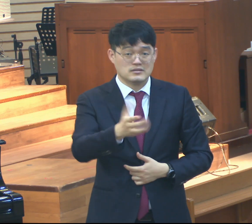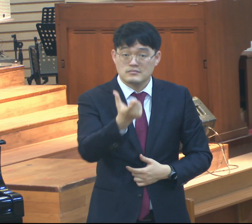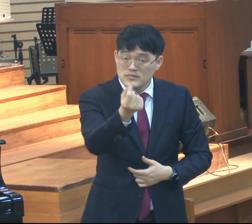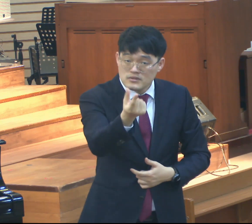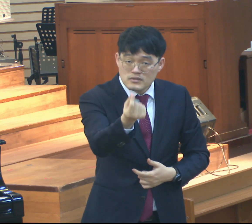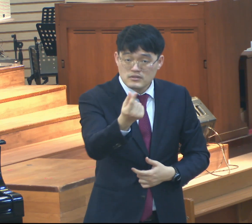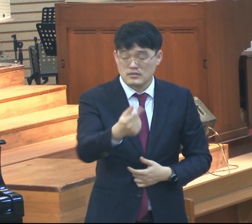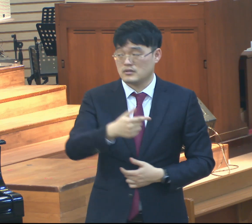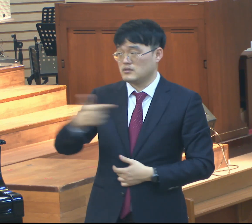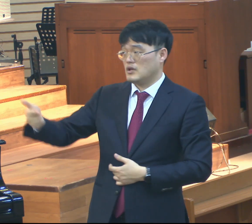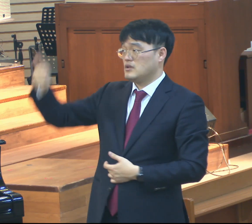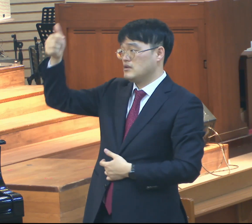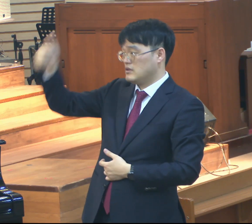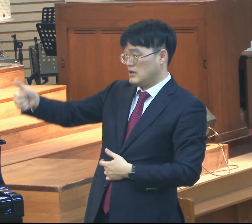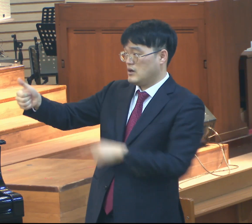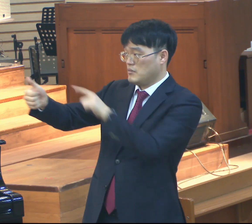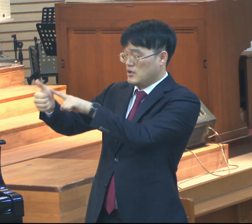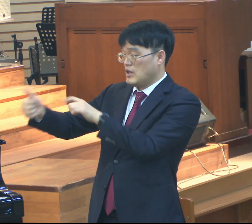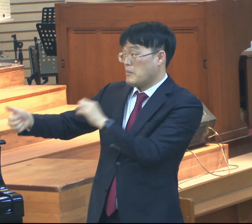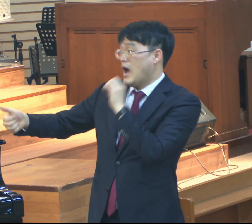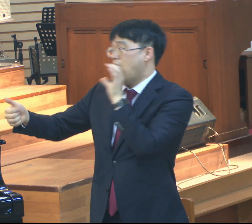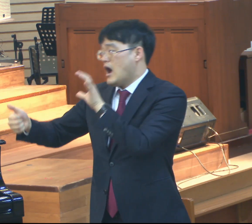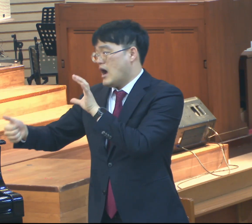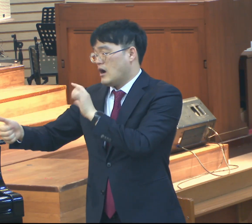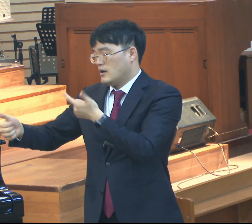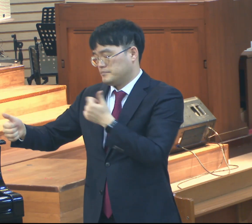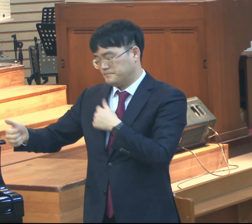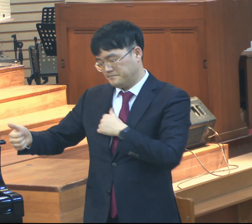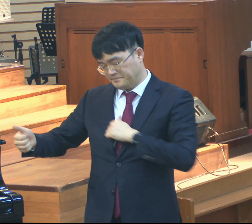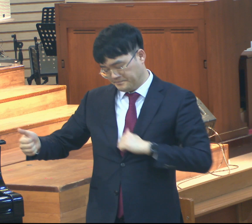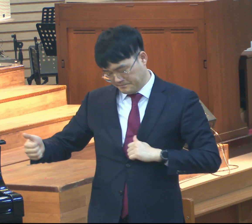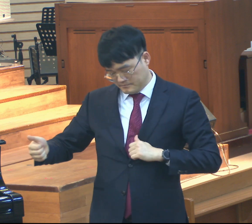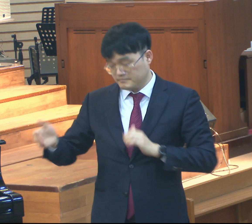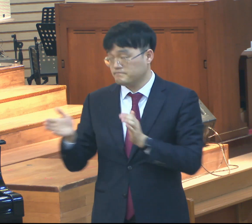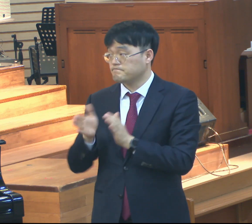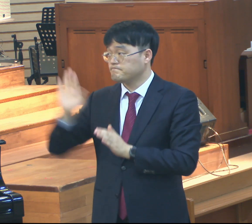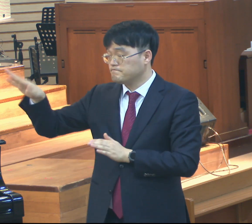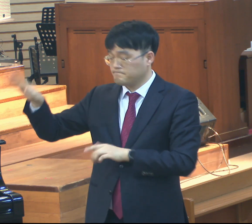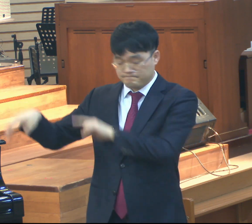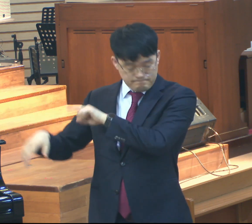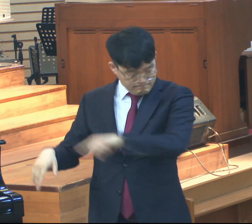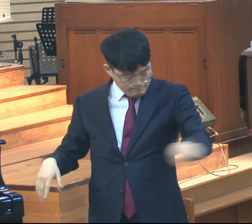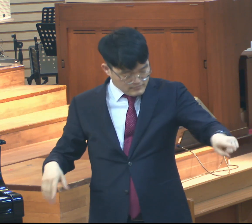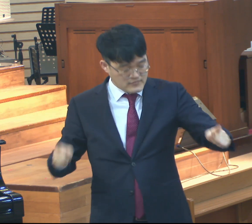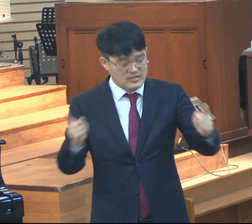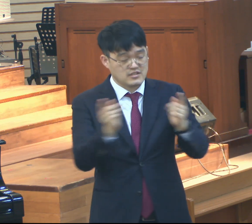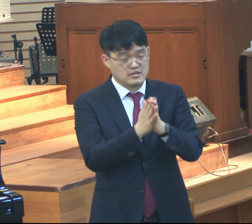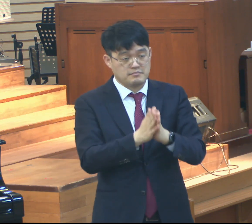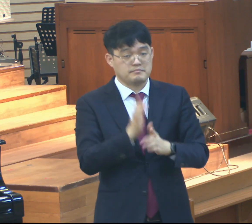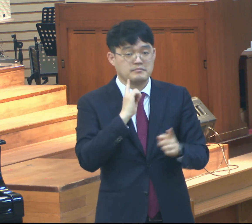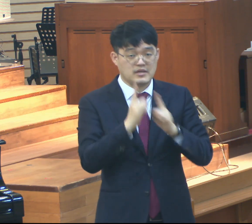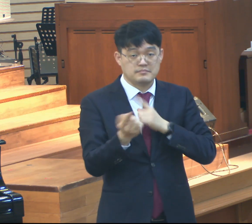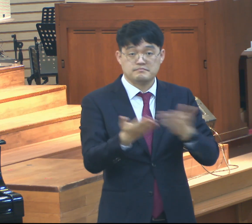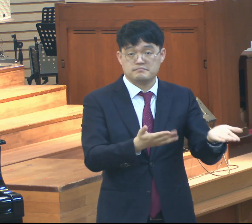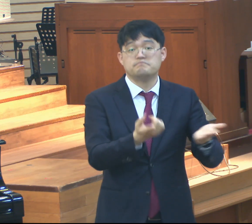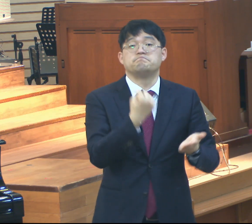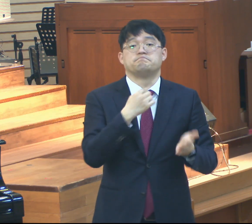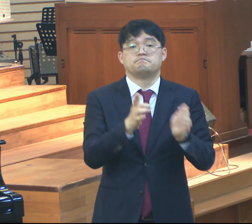아니하시고 많은 사람들에게 이미 선포했으니 그들에게 가서 들으라고 말씀하셨던 그 주님의 당당한